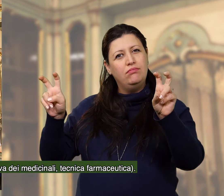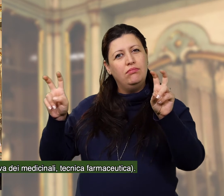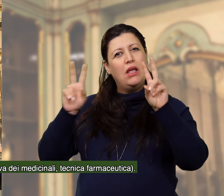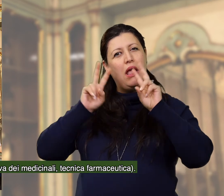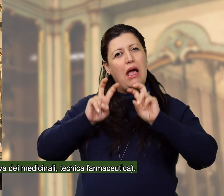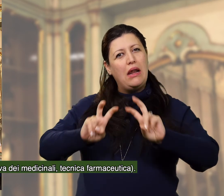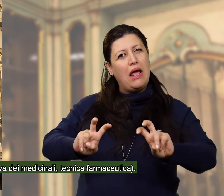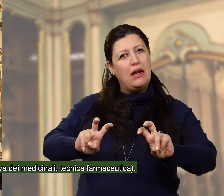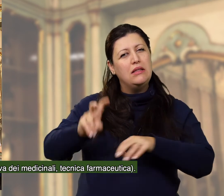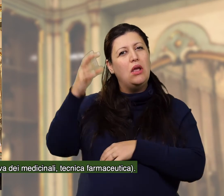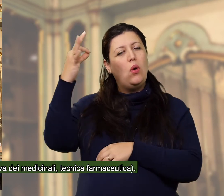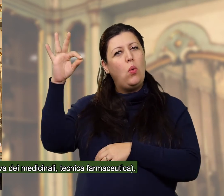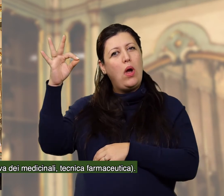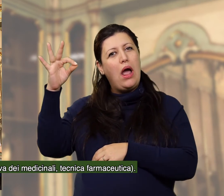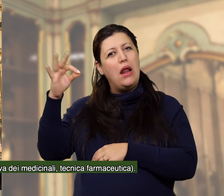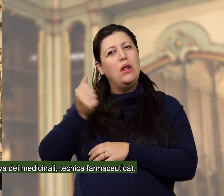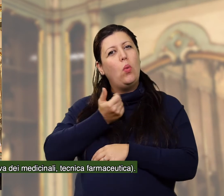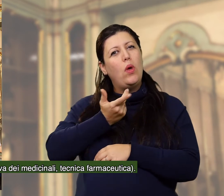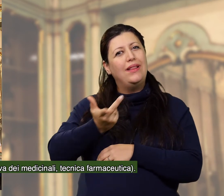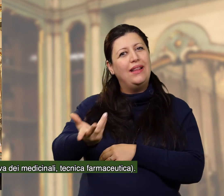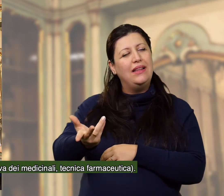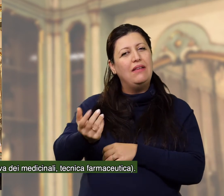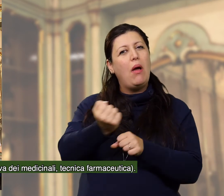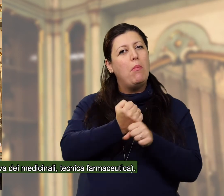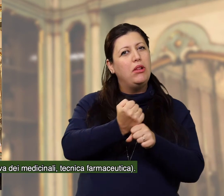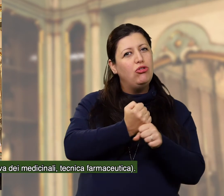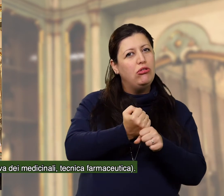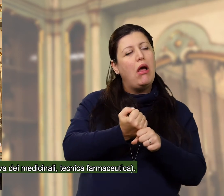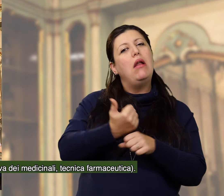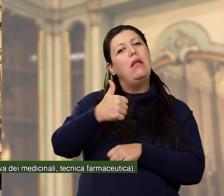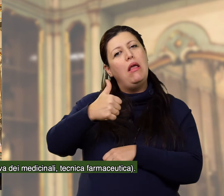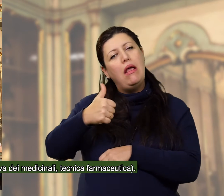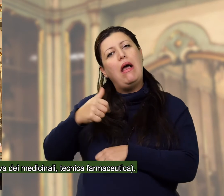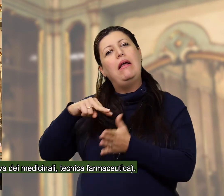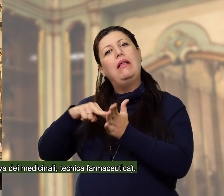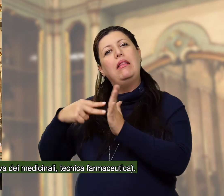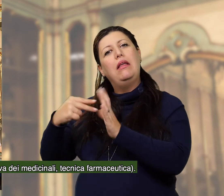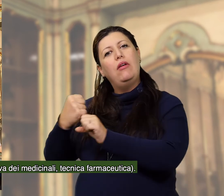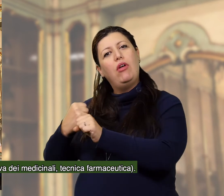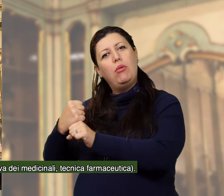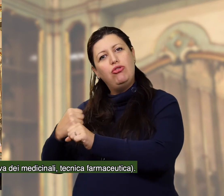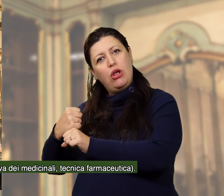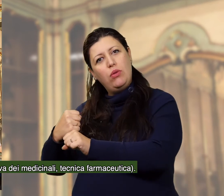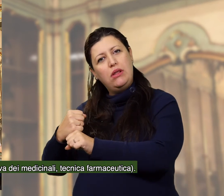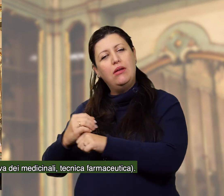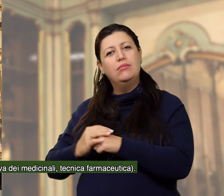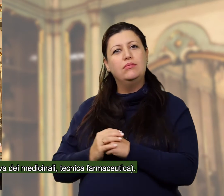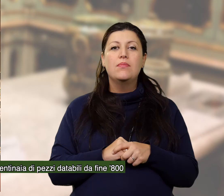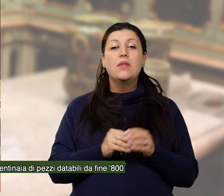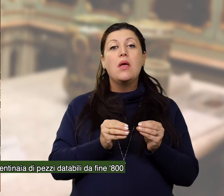analisi quali quantitativa dei medicinali e tecnica farmaceutica